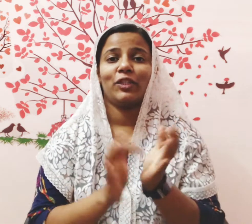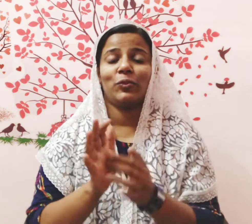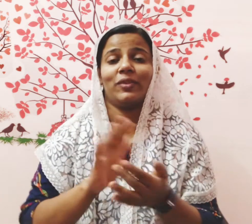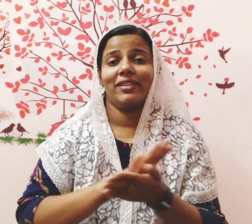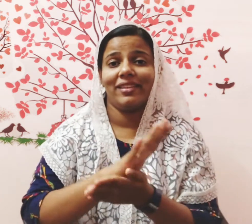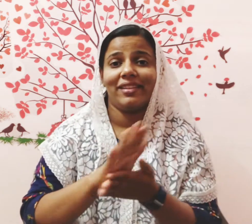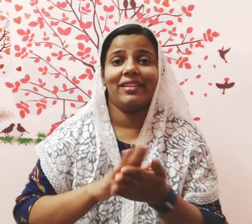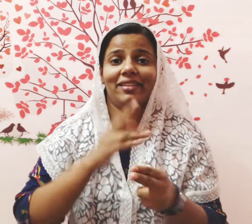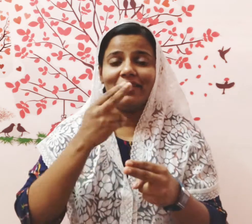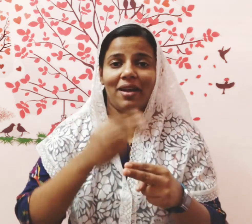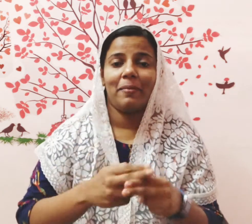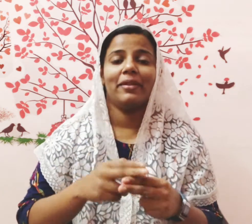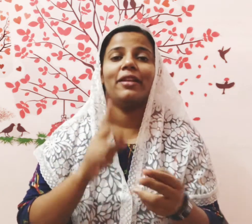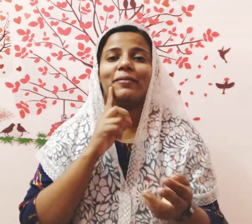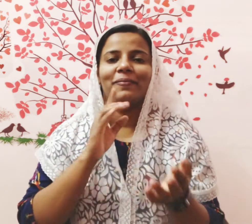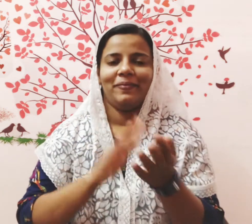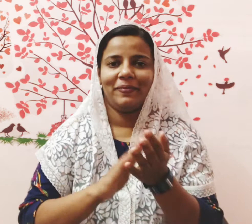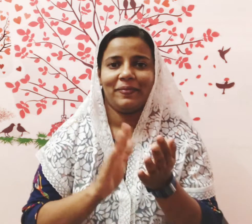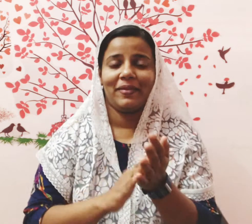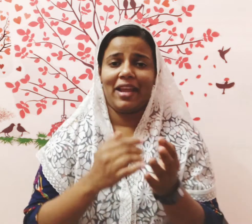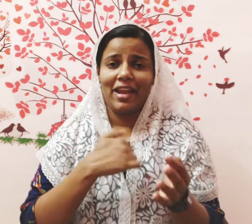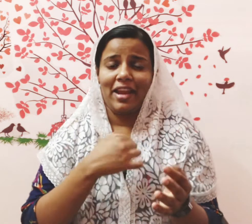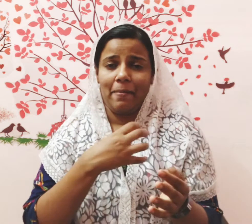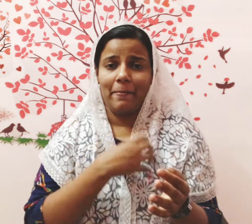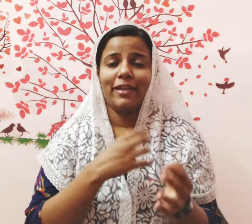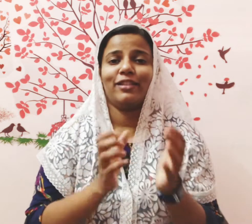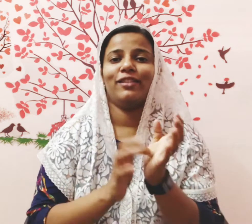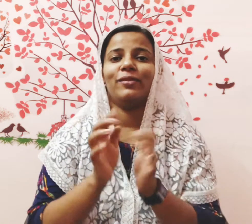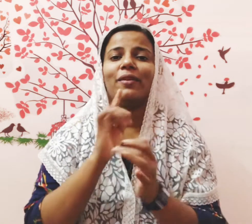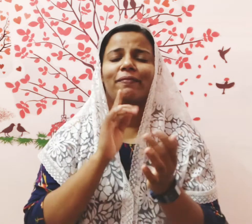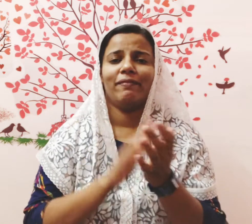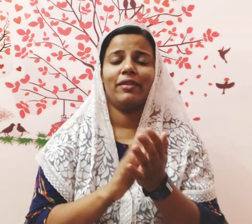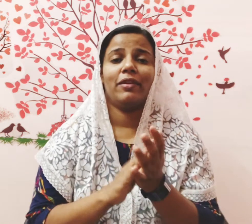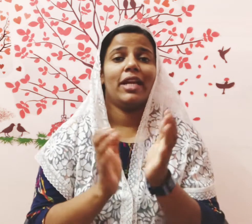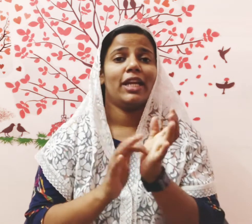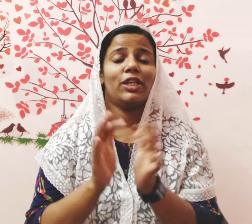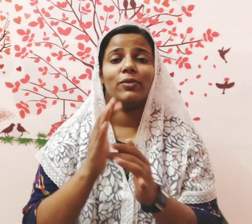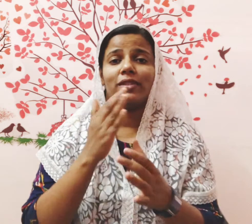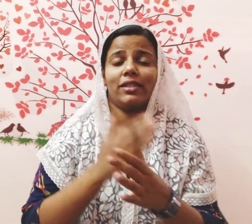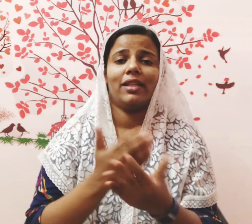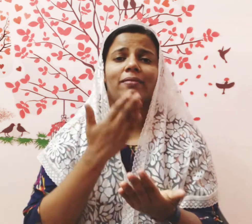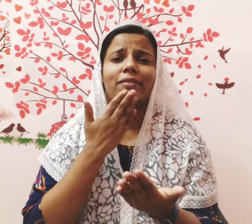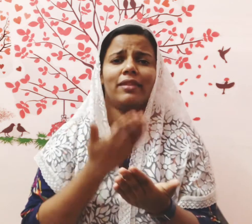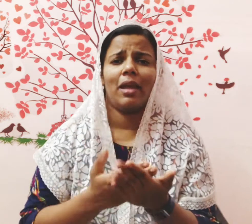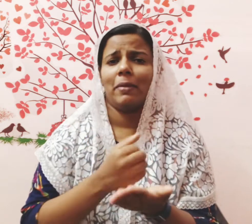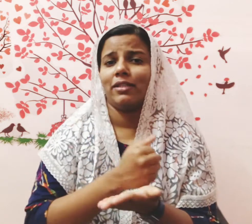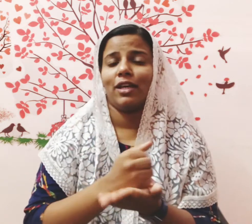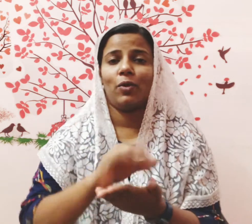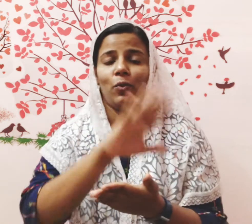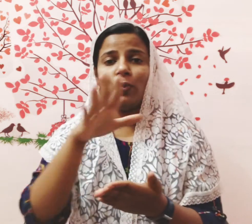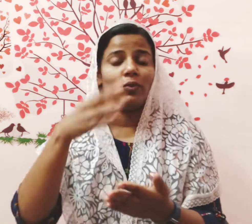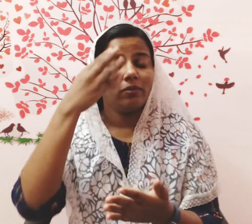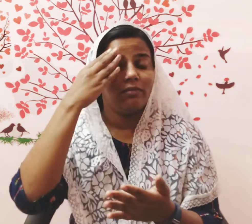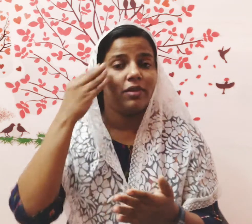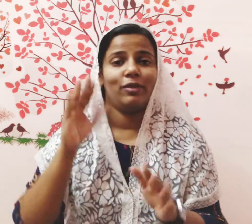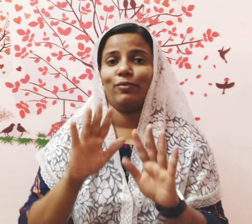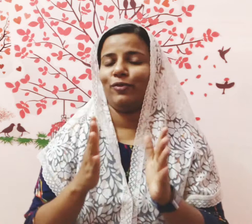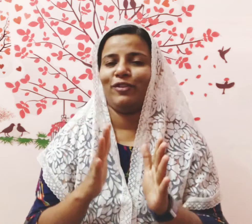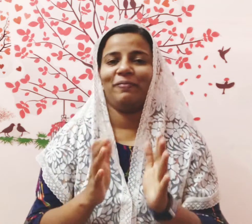അവൻ്റെ വിശുദ്ധനാമത്തെ വാഴ്ത്തുക. എൻ മനമേ യഹോവയെ വാഴ്ത്തുക. അവൻ്റെ ഉപകാരങ്ങൾ ഒന്നും മറക്കരുത്. ഈ പ്രഭാതത്തിൽ കർത്താവ് ചെയ്തതൊന്നും മറന്നു